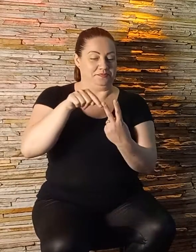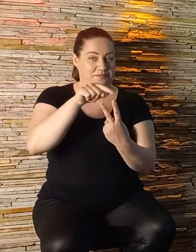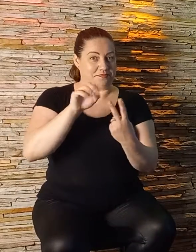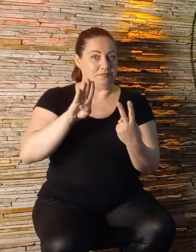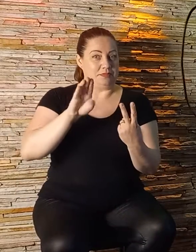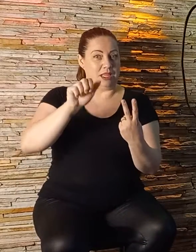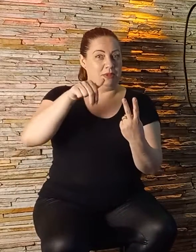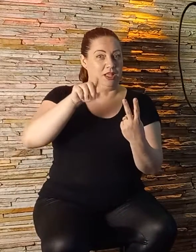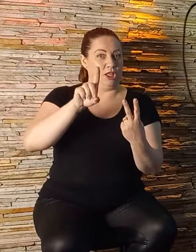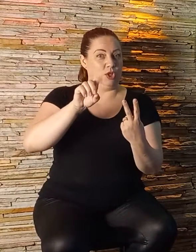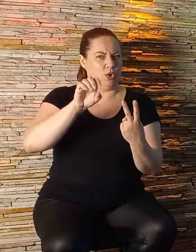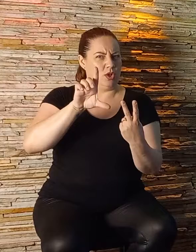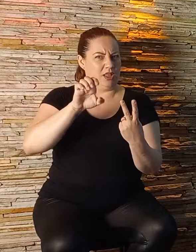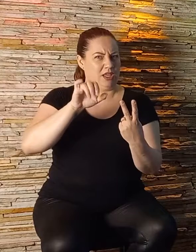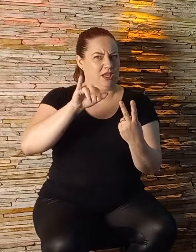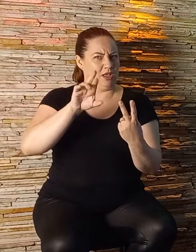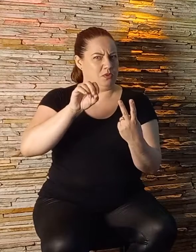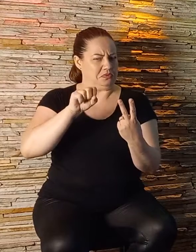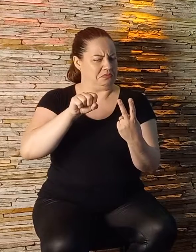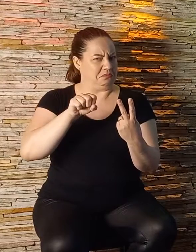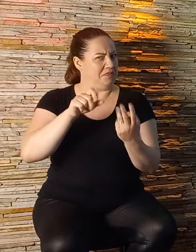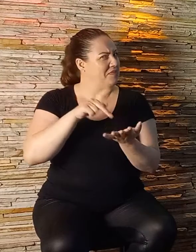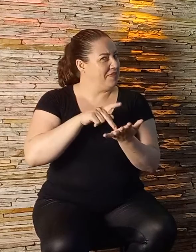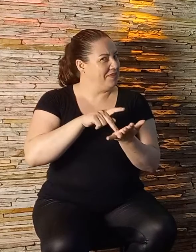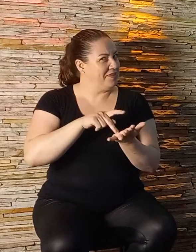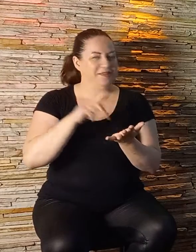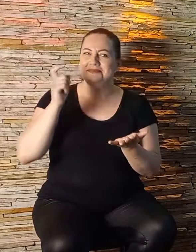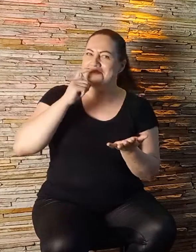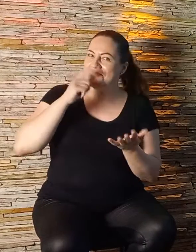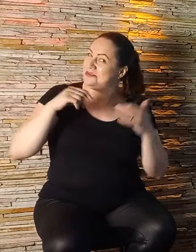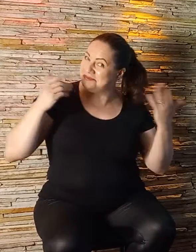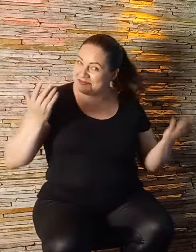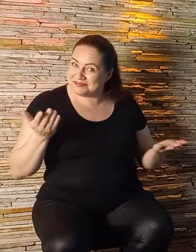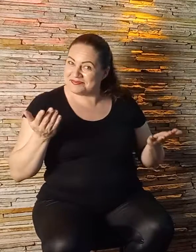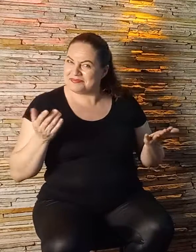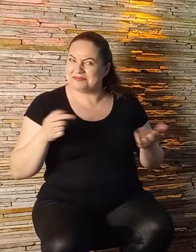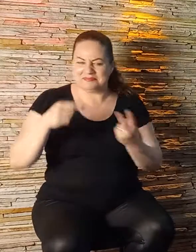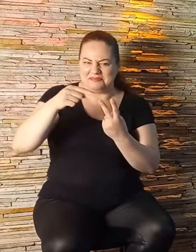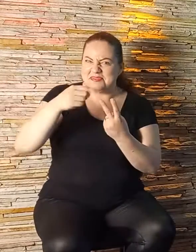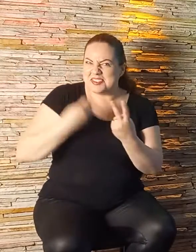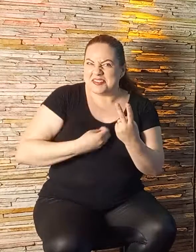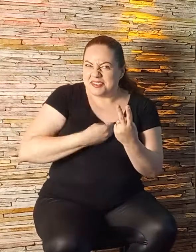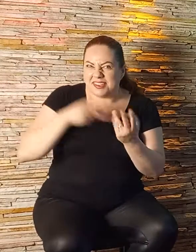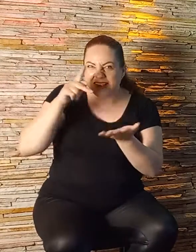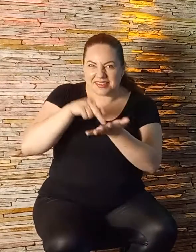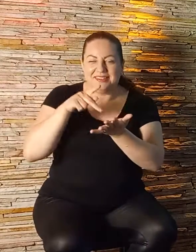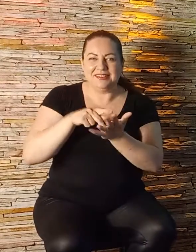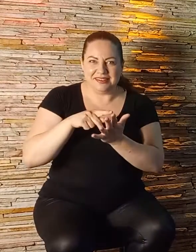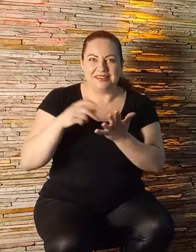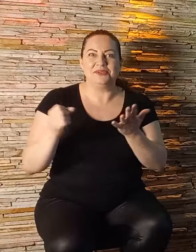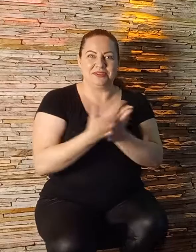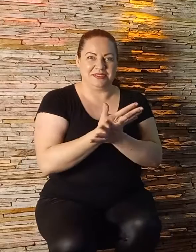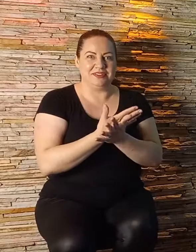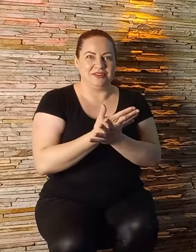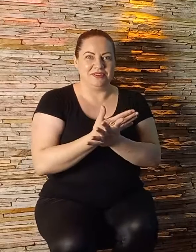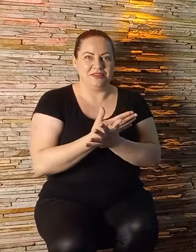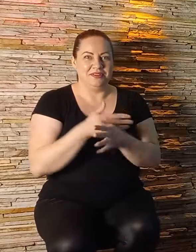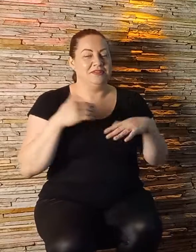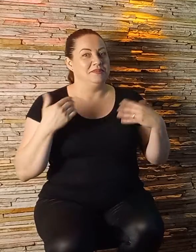bandoleiros Será que essa história existe Será que ela é real Será que ela não é será que é bebe que viveu a sua história realmente